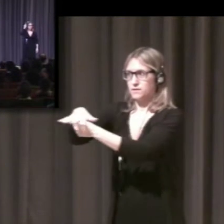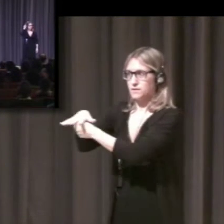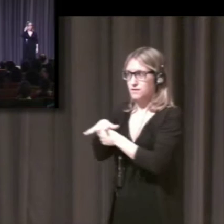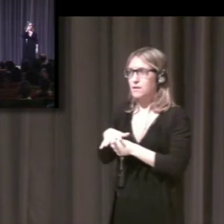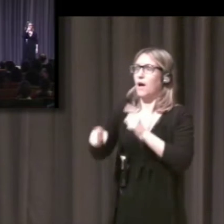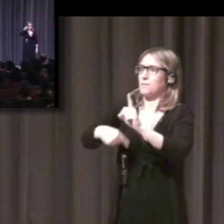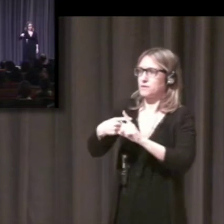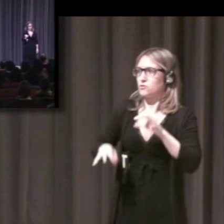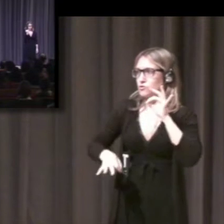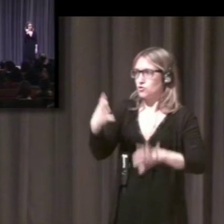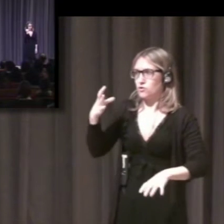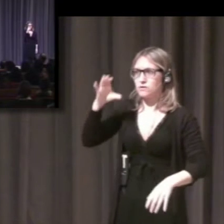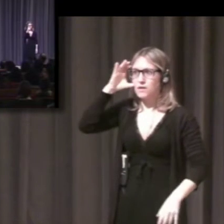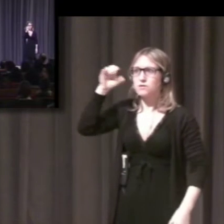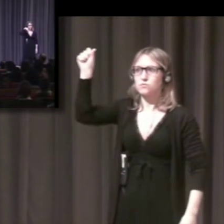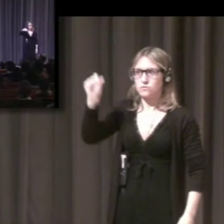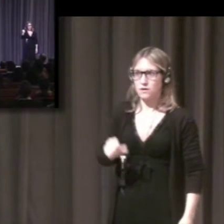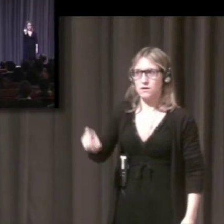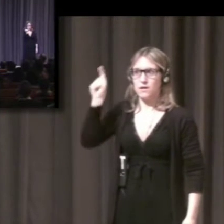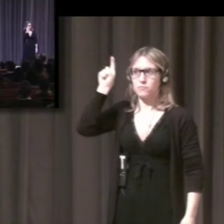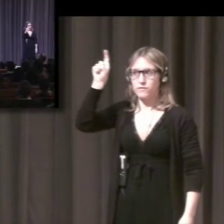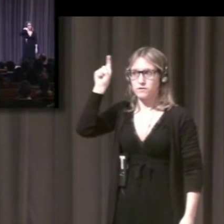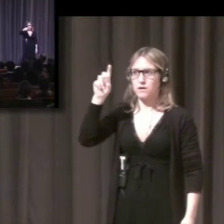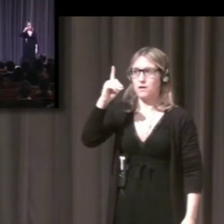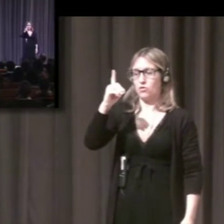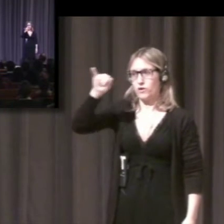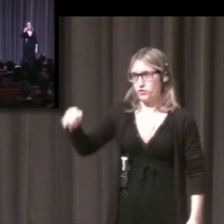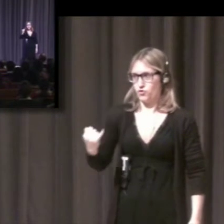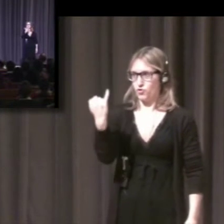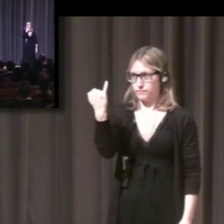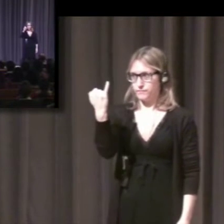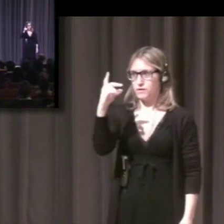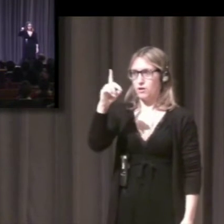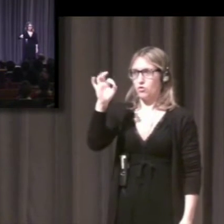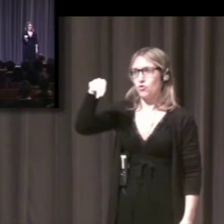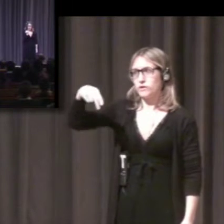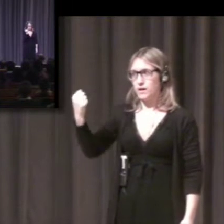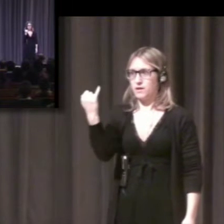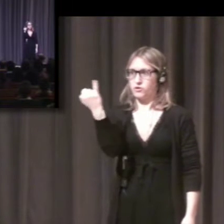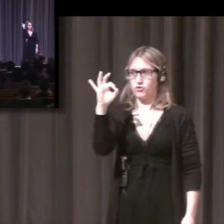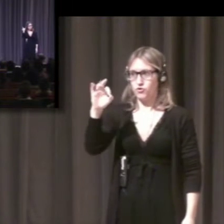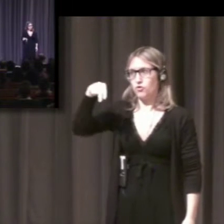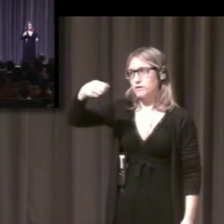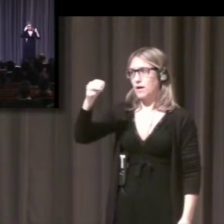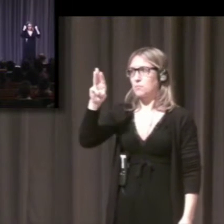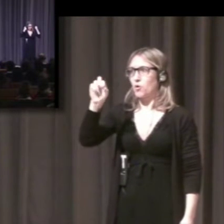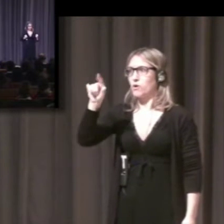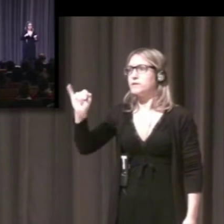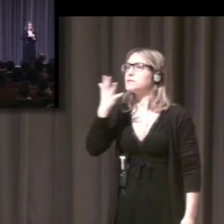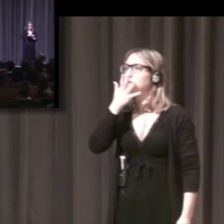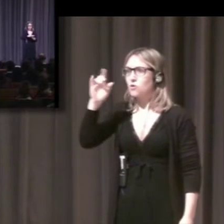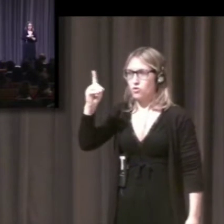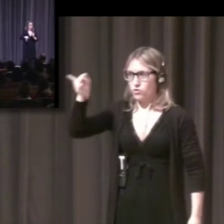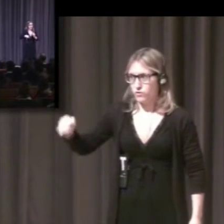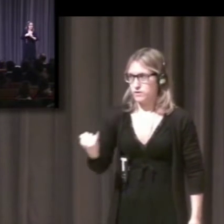Napoli, que és una persona entesa en la llengua de signes, a més a més és una